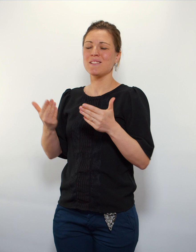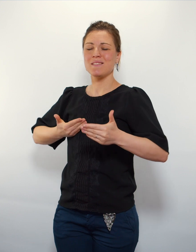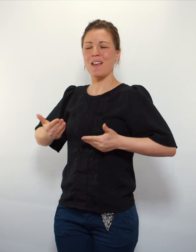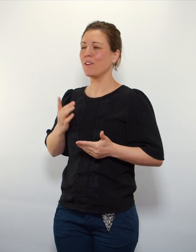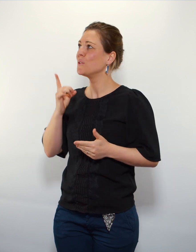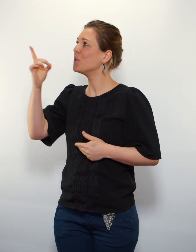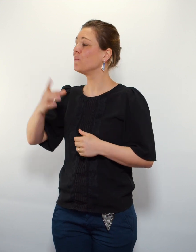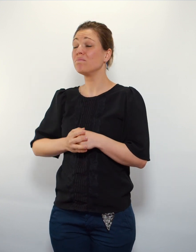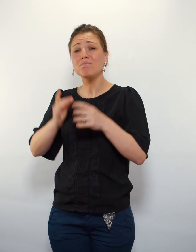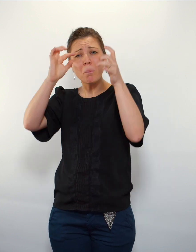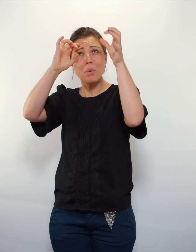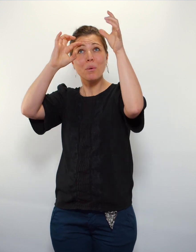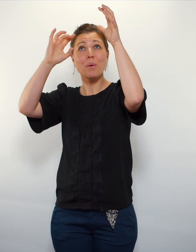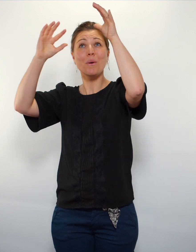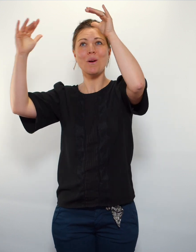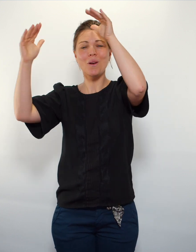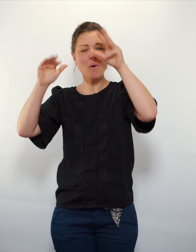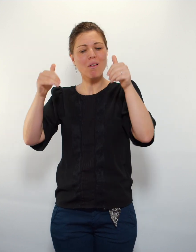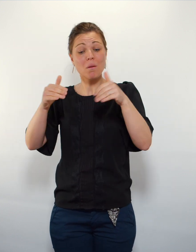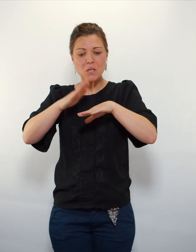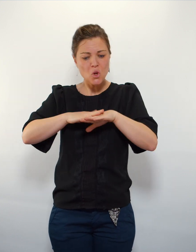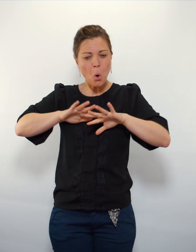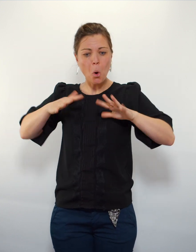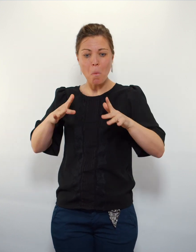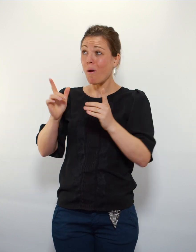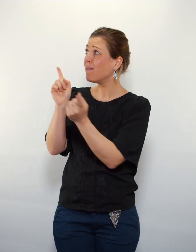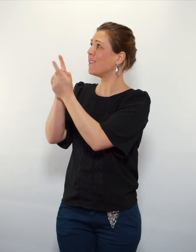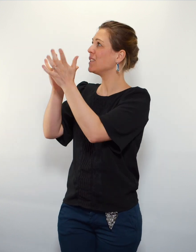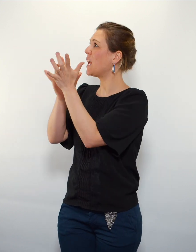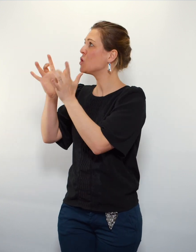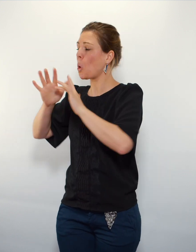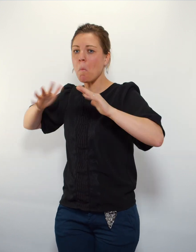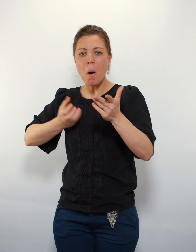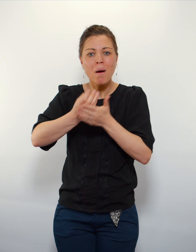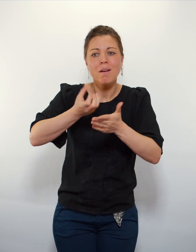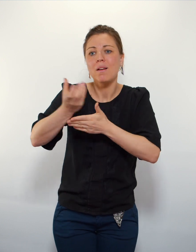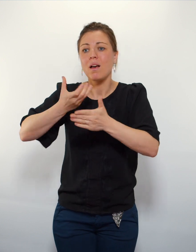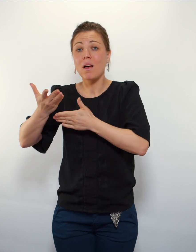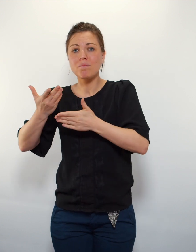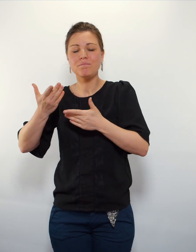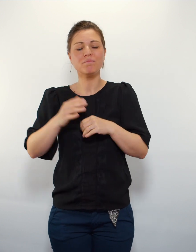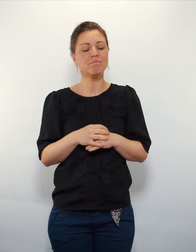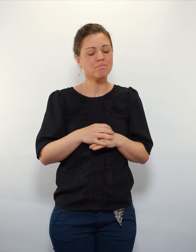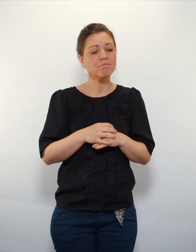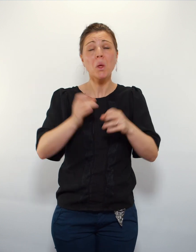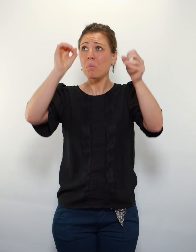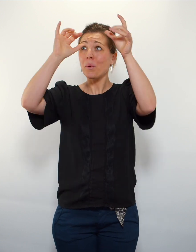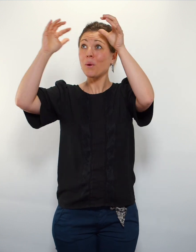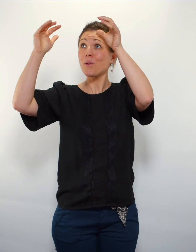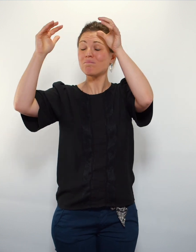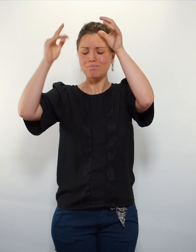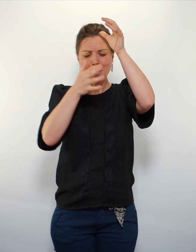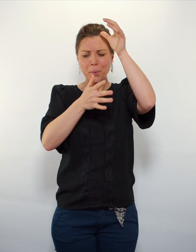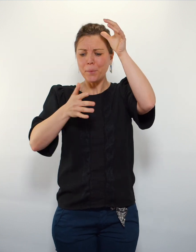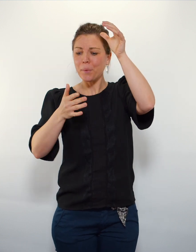continuait encore à nourrir mes pensées. Mais comment communiquer la bonne nouvelle que j'ai expérimentée? Quelques mois après ce rêve, j'avais appris à jouer